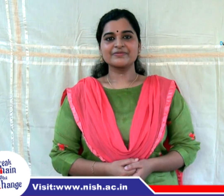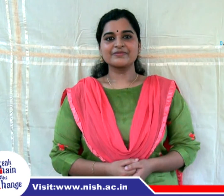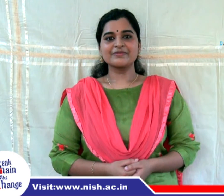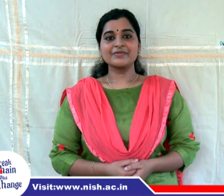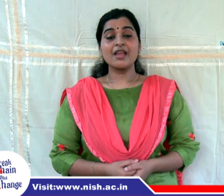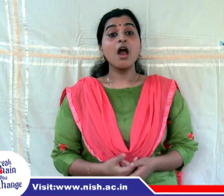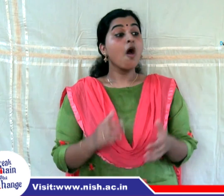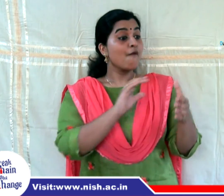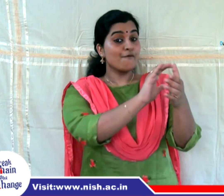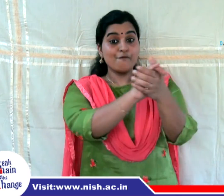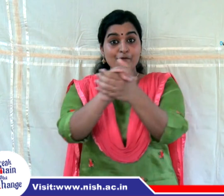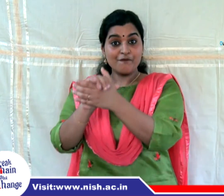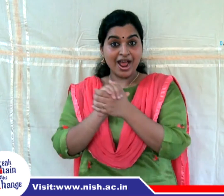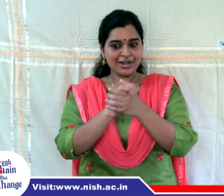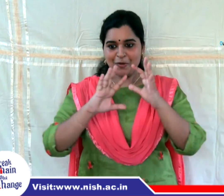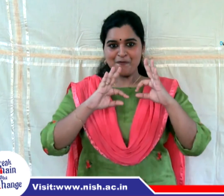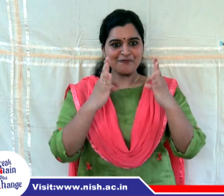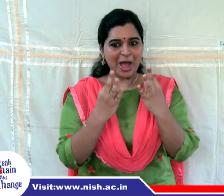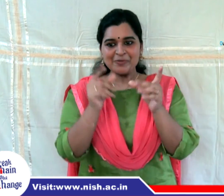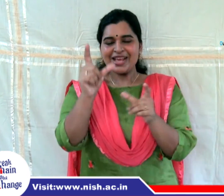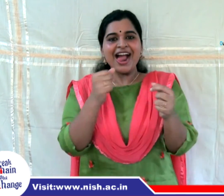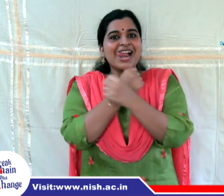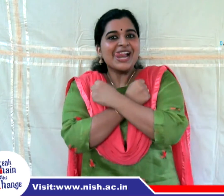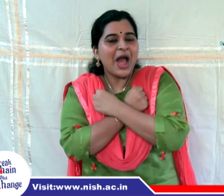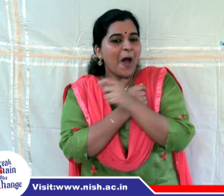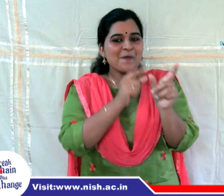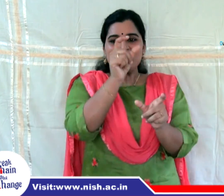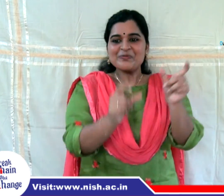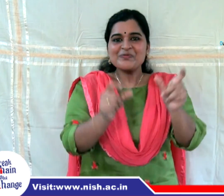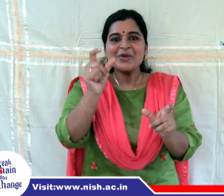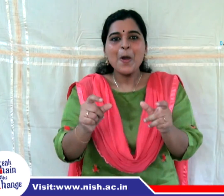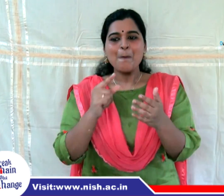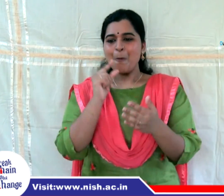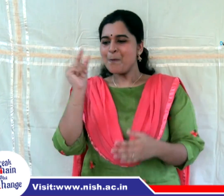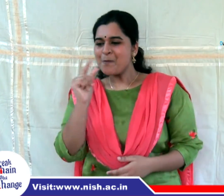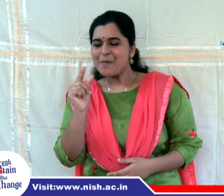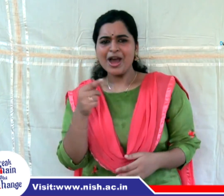സുഹൃത്തുക്കൾ, ബന്ധുക്കൾ, പരിചയക്കാർ തുടങ്ങിയവരുമായി ടെലിഫോണിലൂടെ ആശയവിനിമയം നടത്തുക.